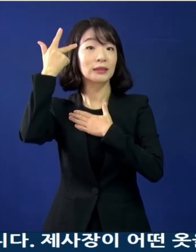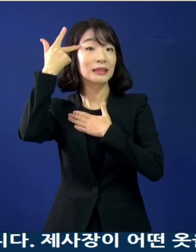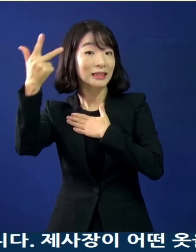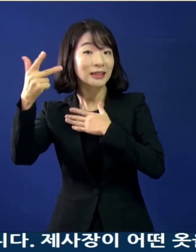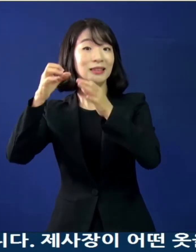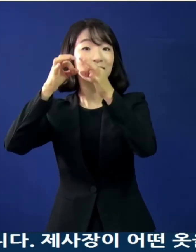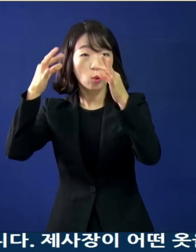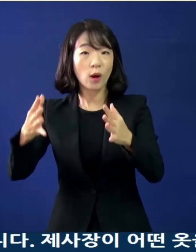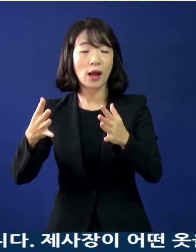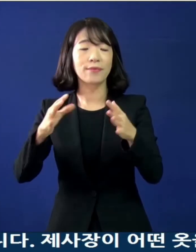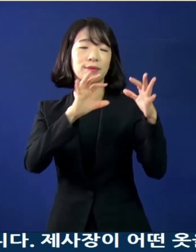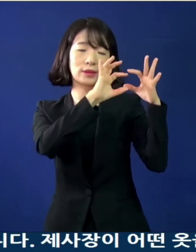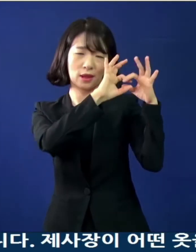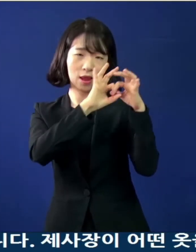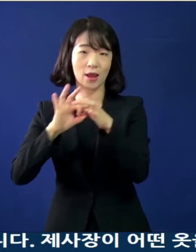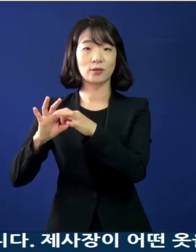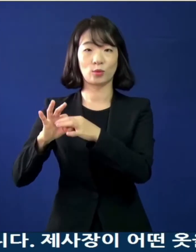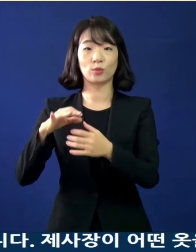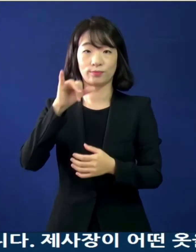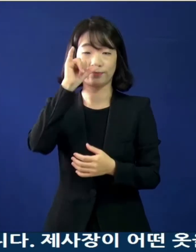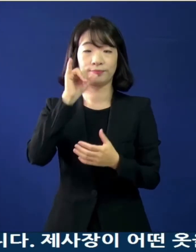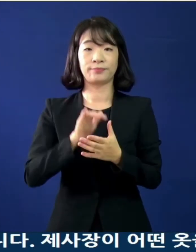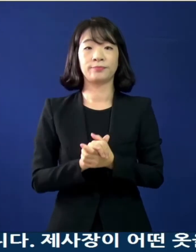했는데, 특이한 것은